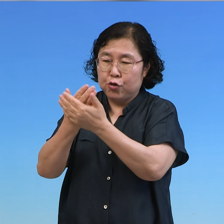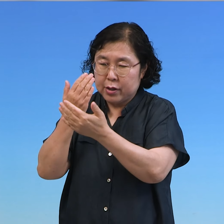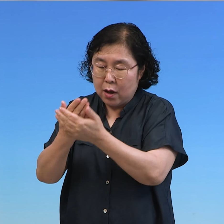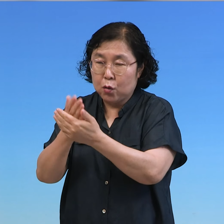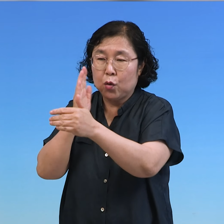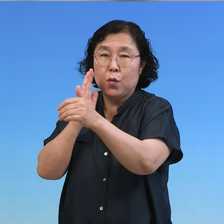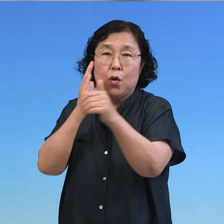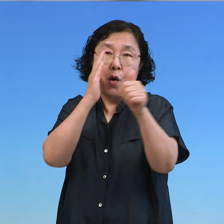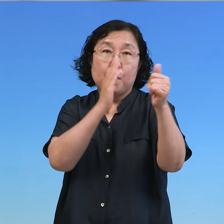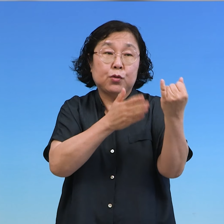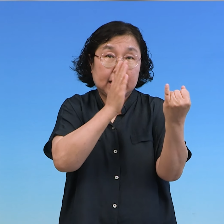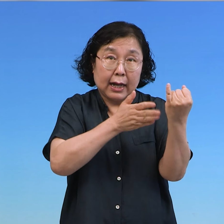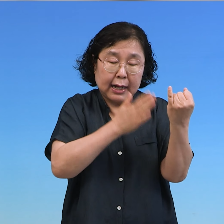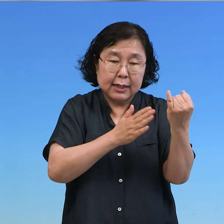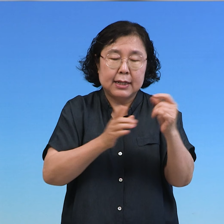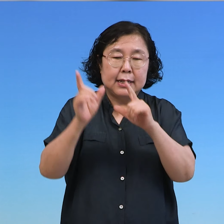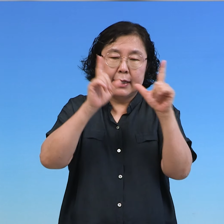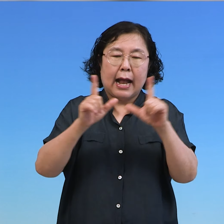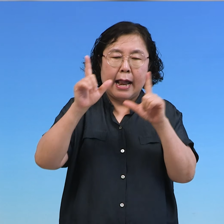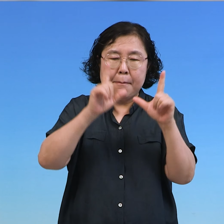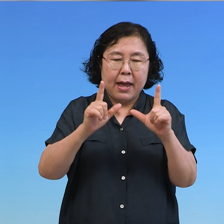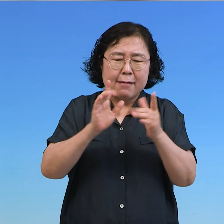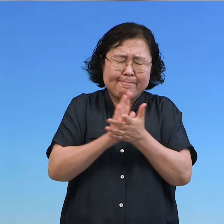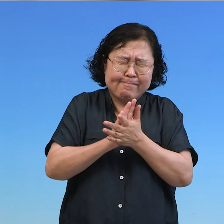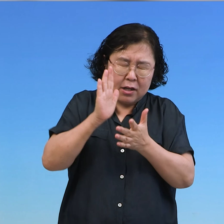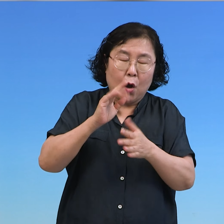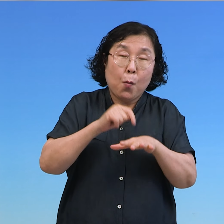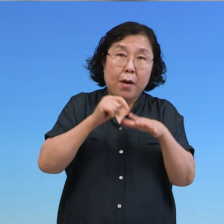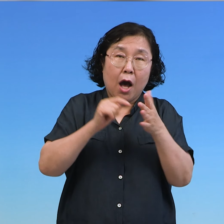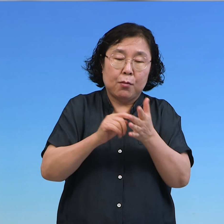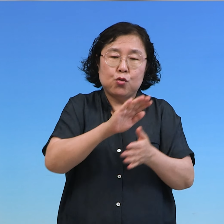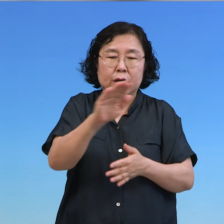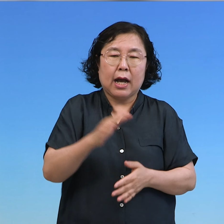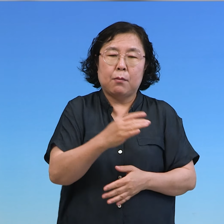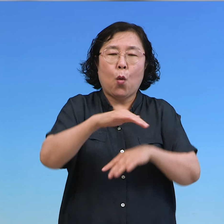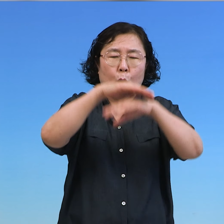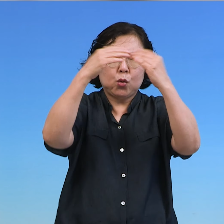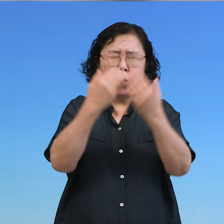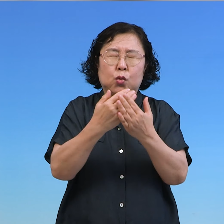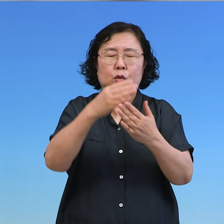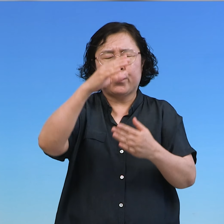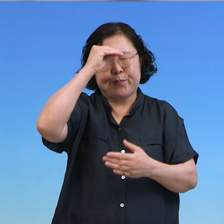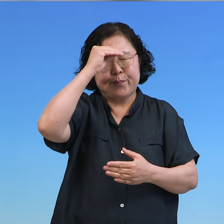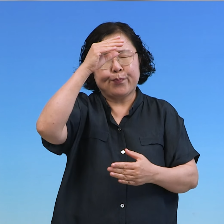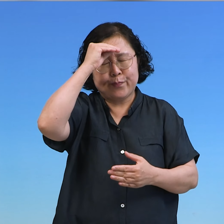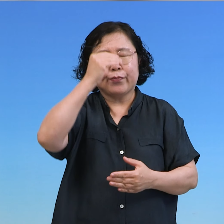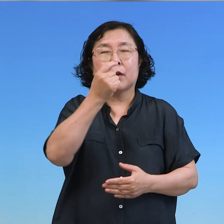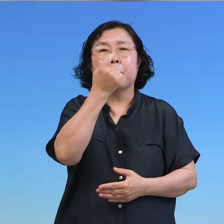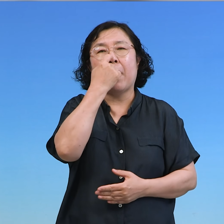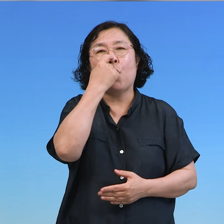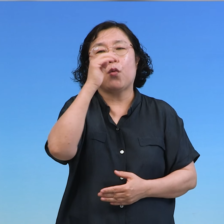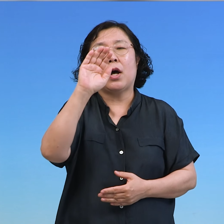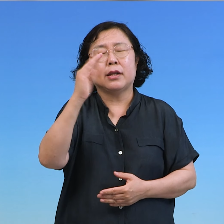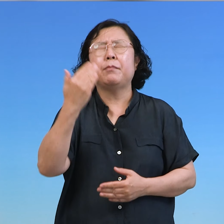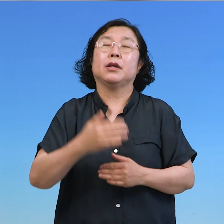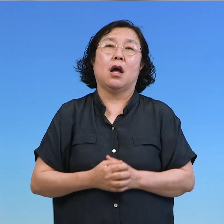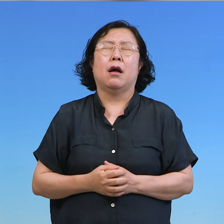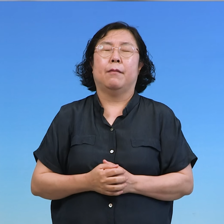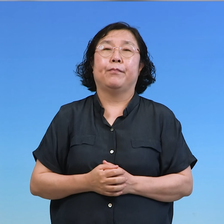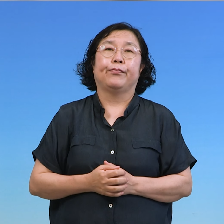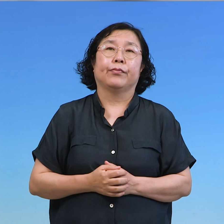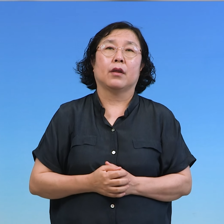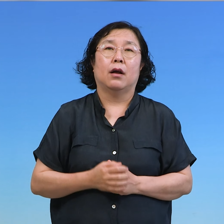의욕 삶의 의욕 이거 배워야 되는 거 아닙니까 저와 여러분들이 이 말의 권세 혀의 힘